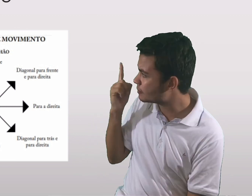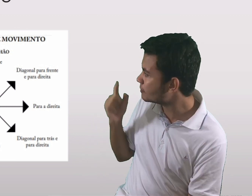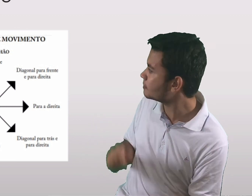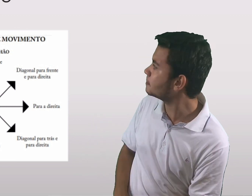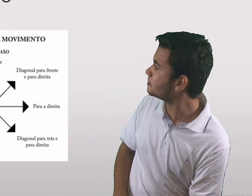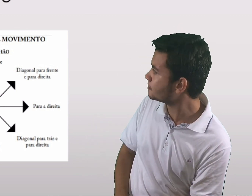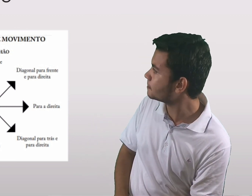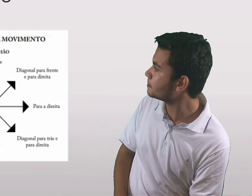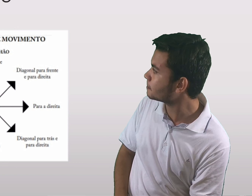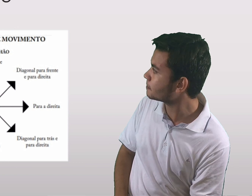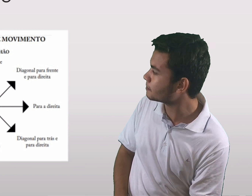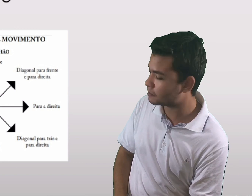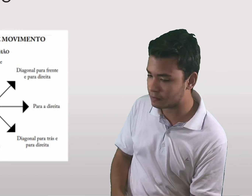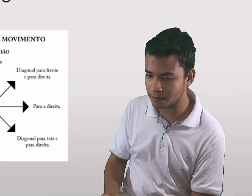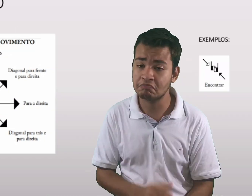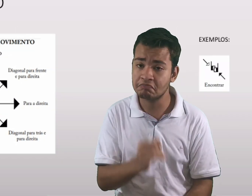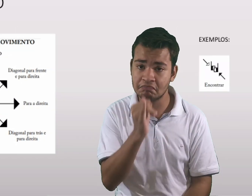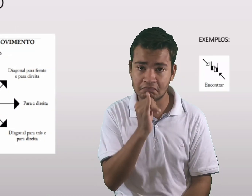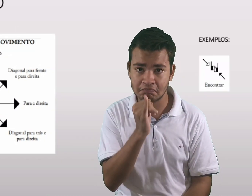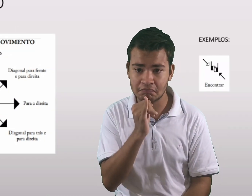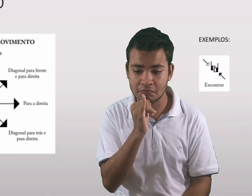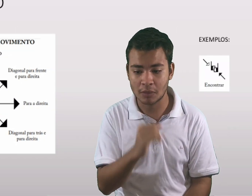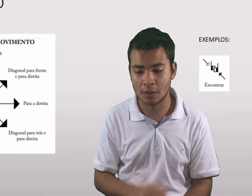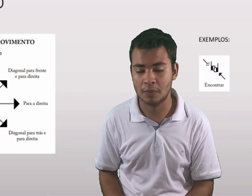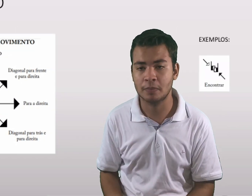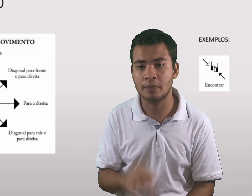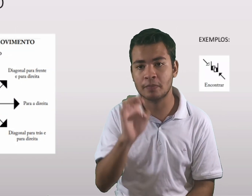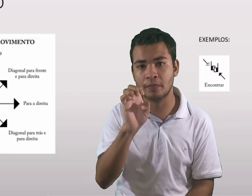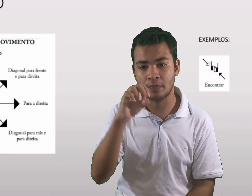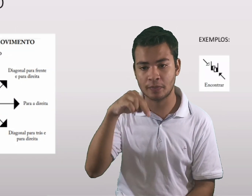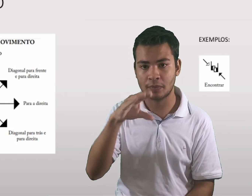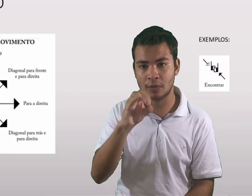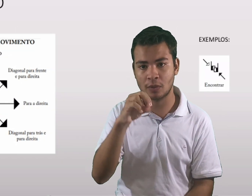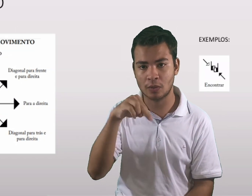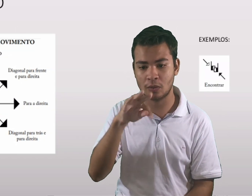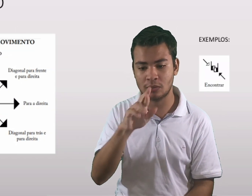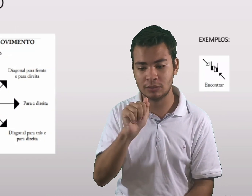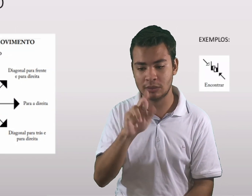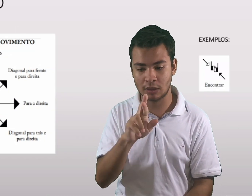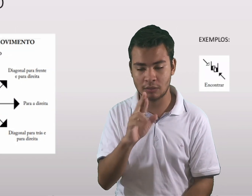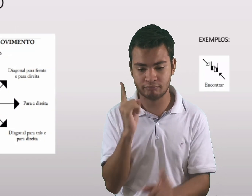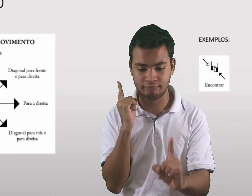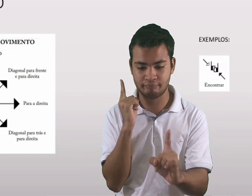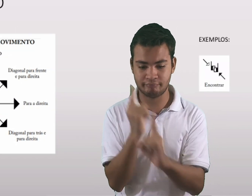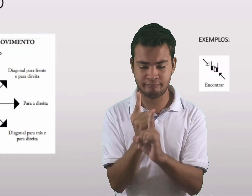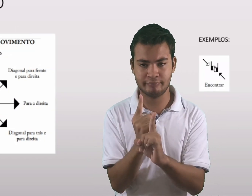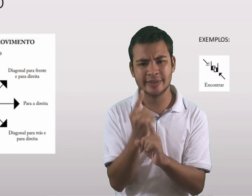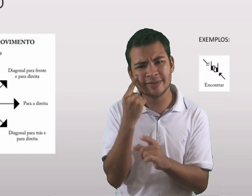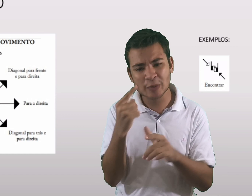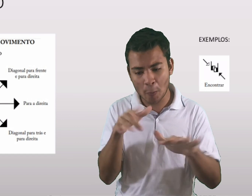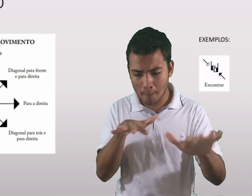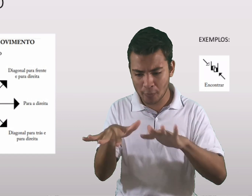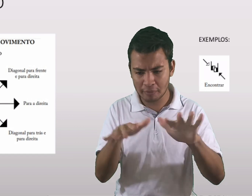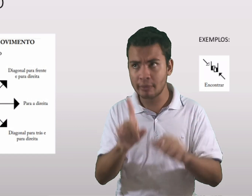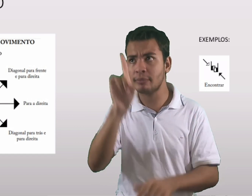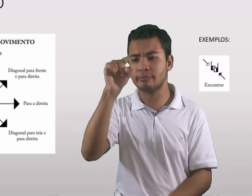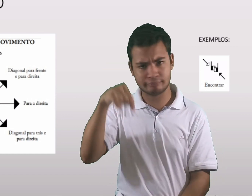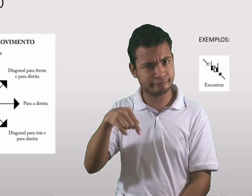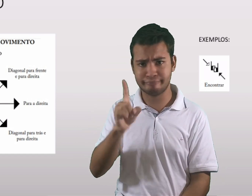Então, nós temos várias setas. Um exemplo é o sinal de encontrar. Encontrar. Você viu